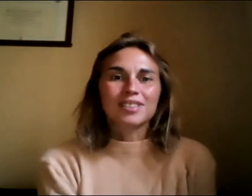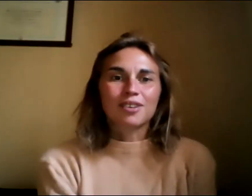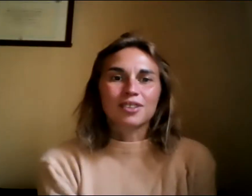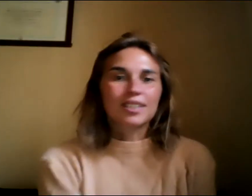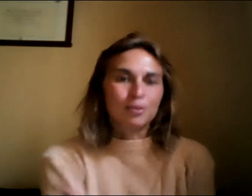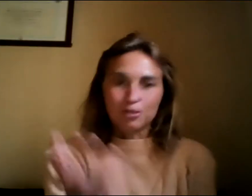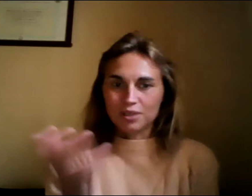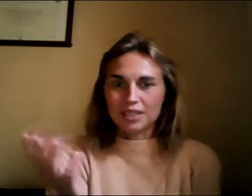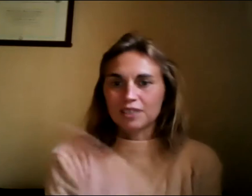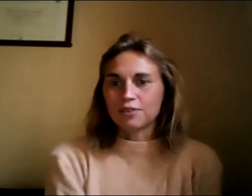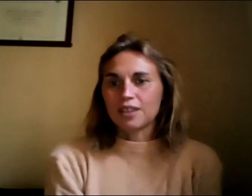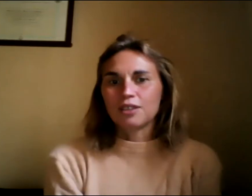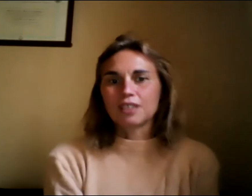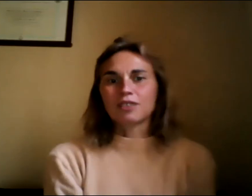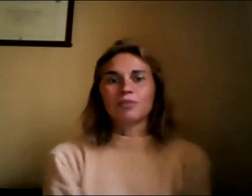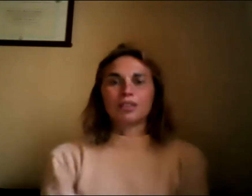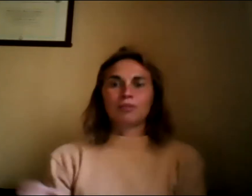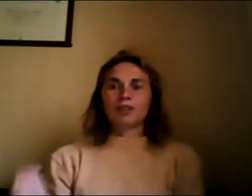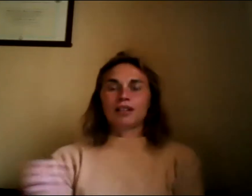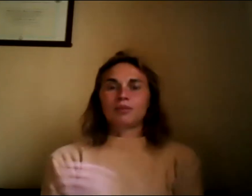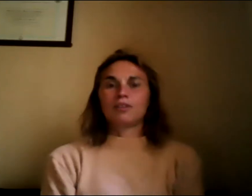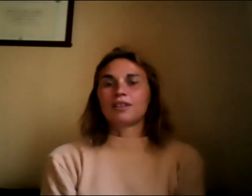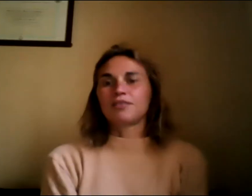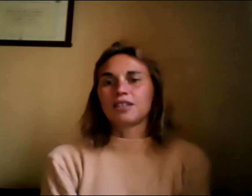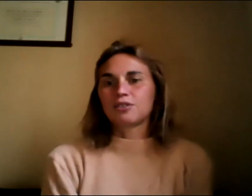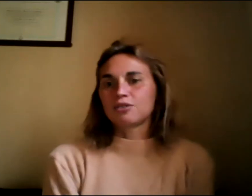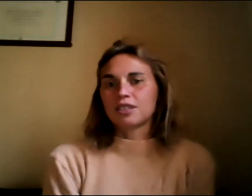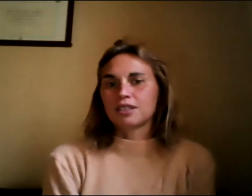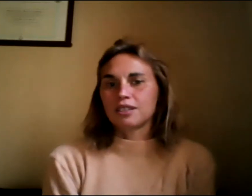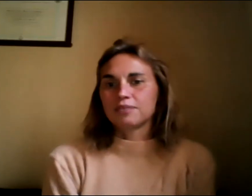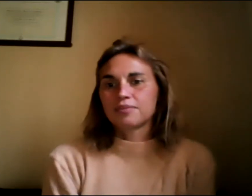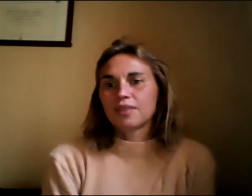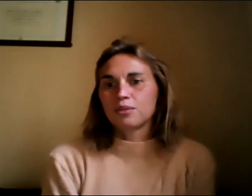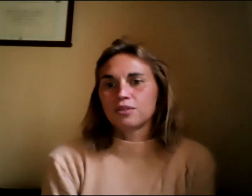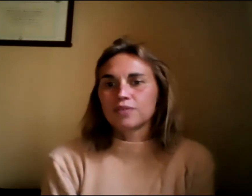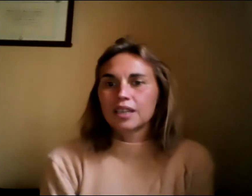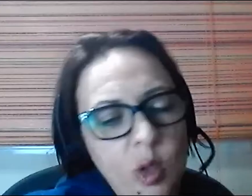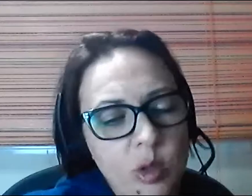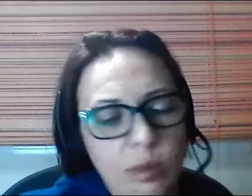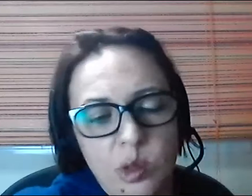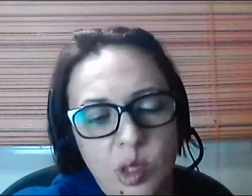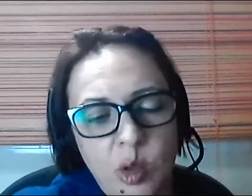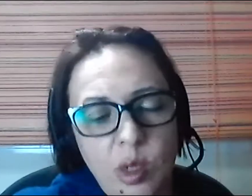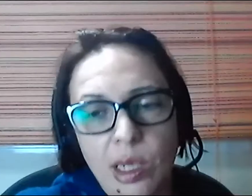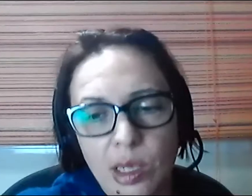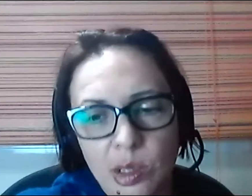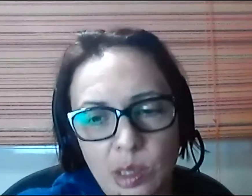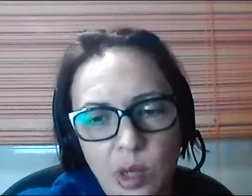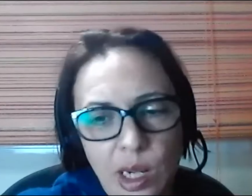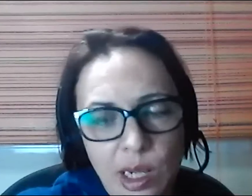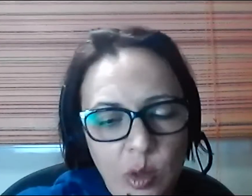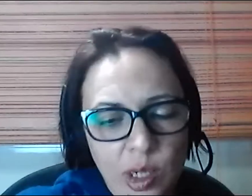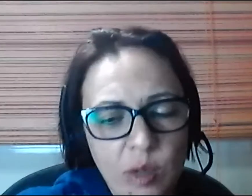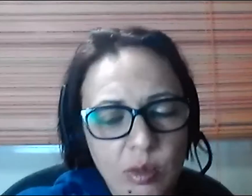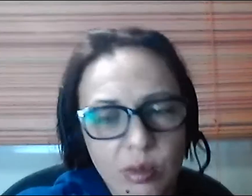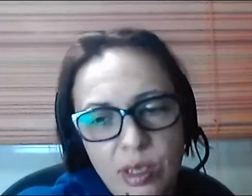disponibles a contestar lo que sea, y bueno, todo esto está sujeto antes a compartir bibliografía y todo. O sea, que... Yo vamos, os dejo el, escribo ahora